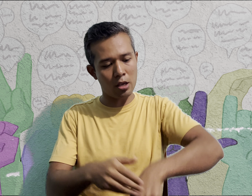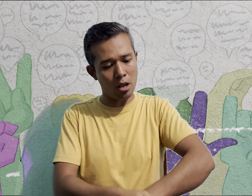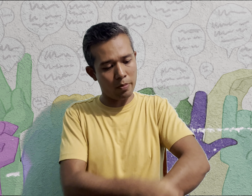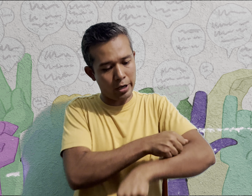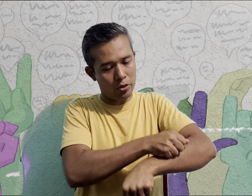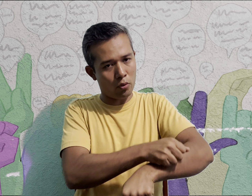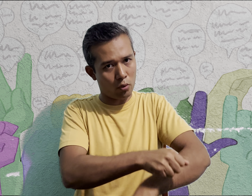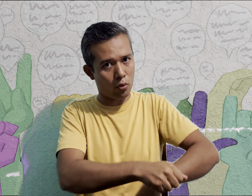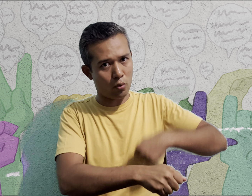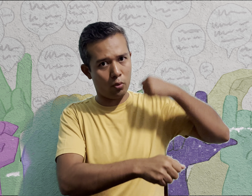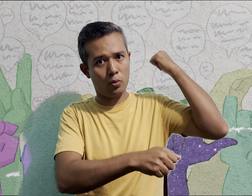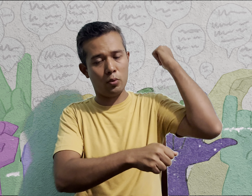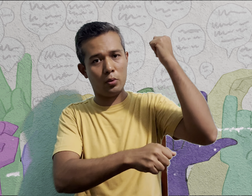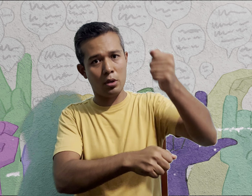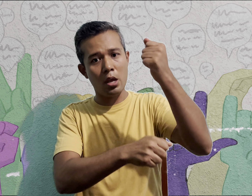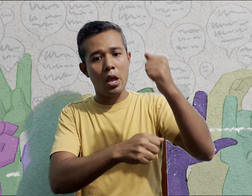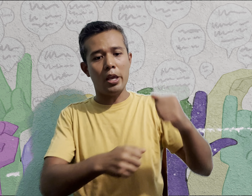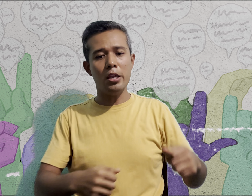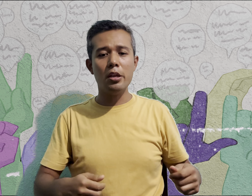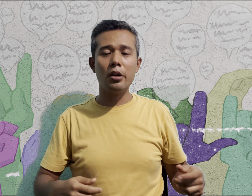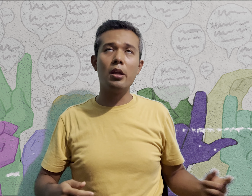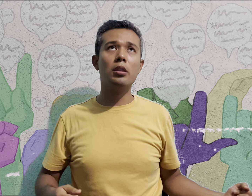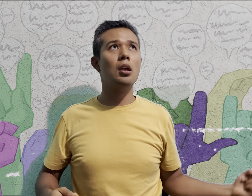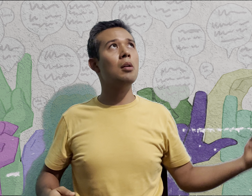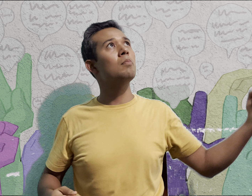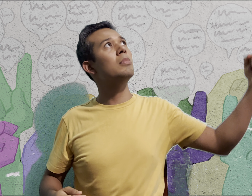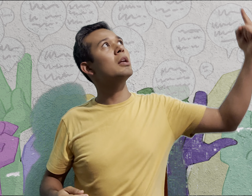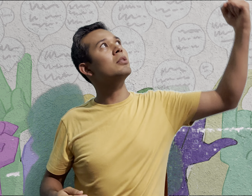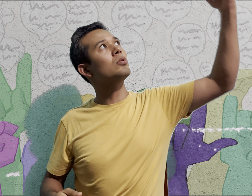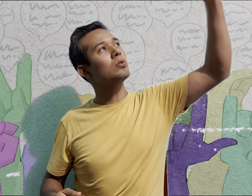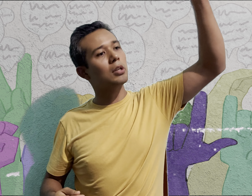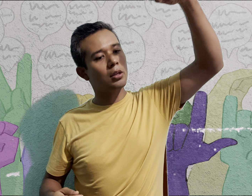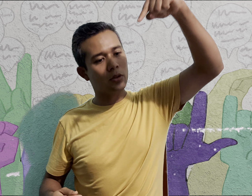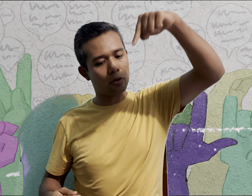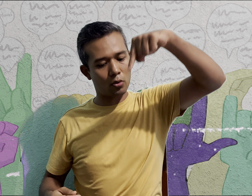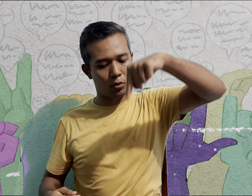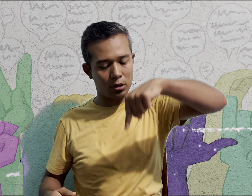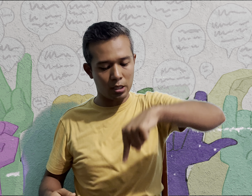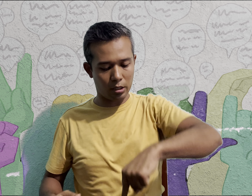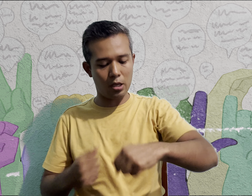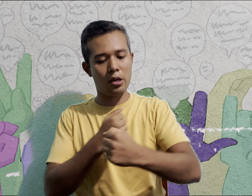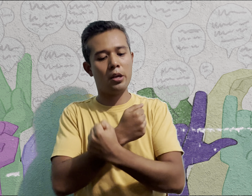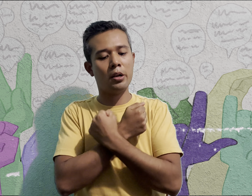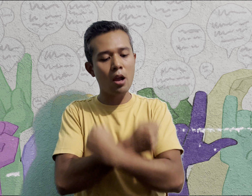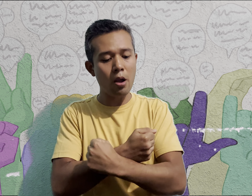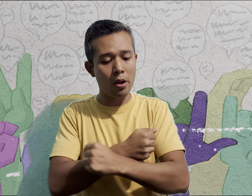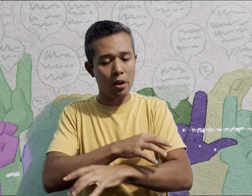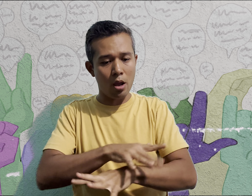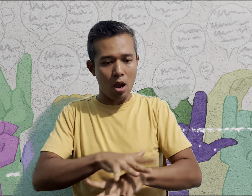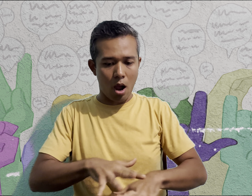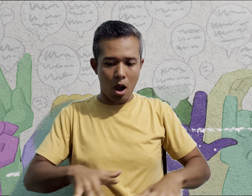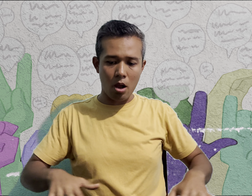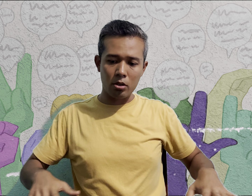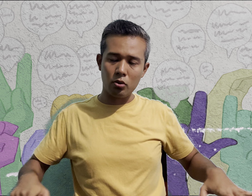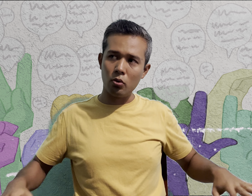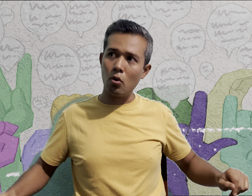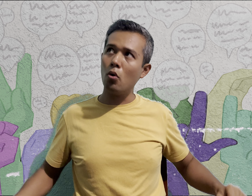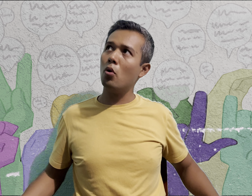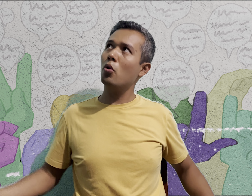el bridón, y retiembla en sus centros la tierra al